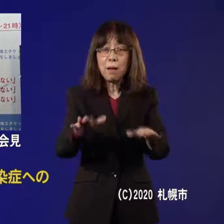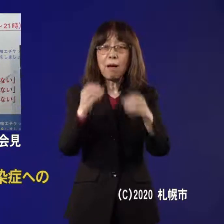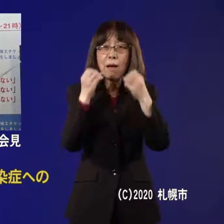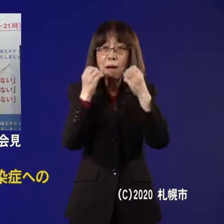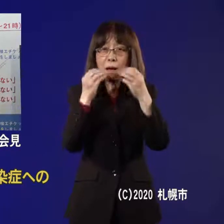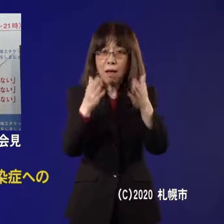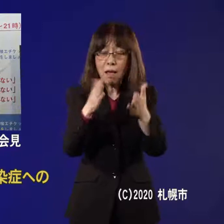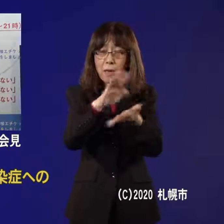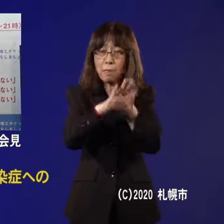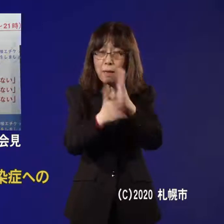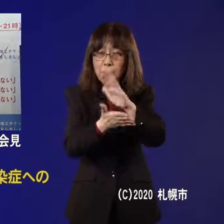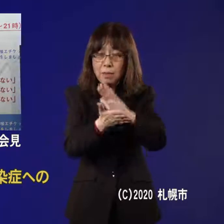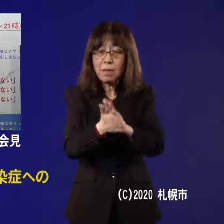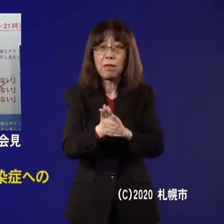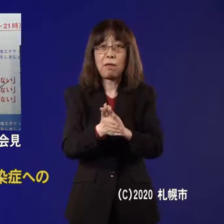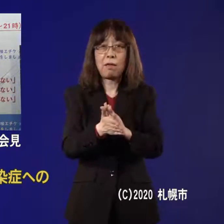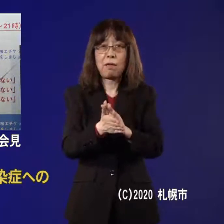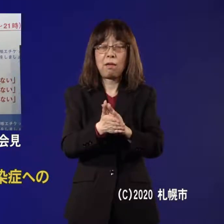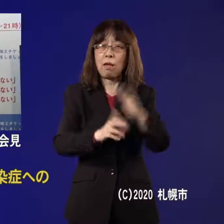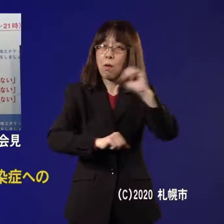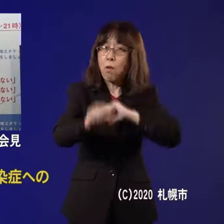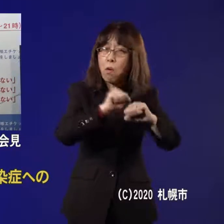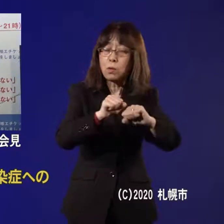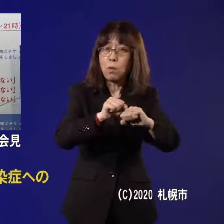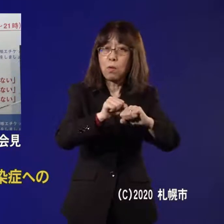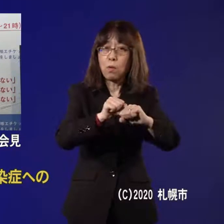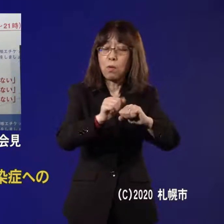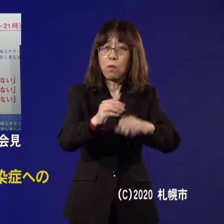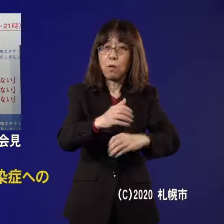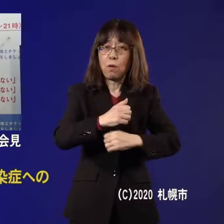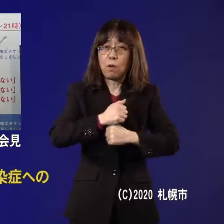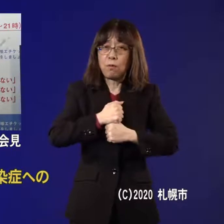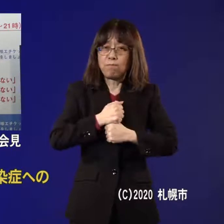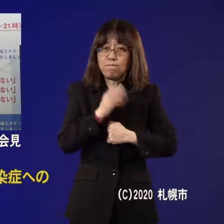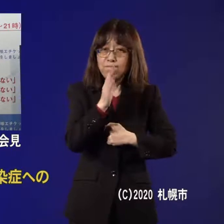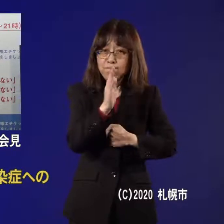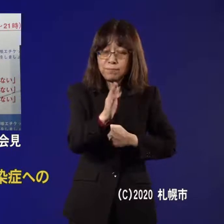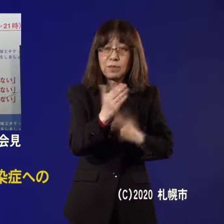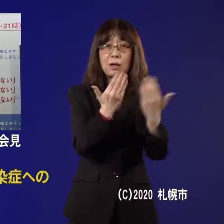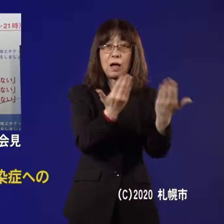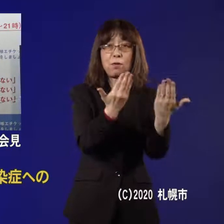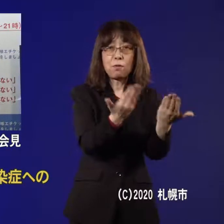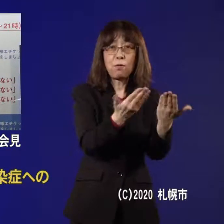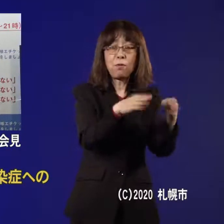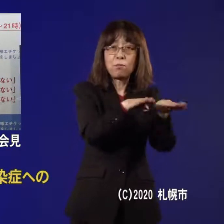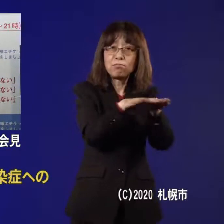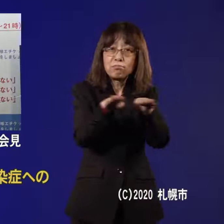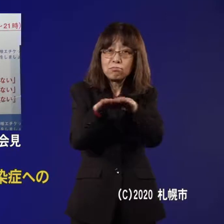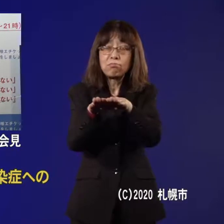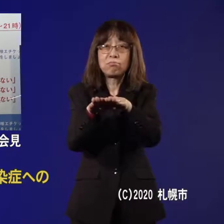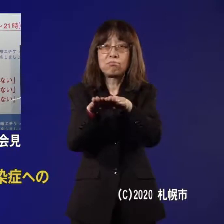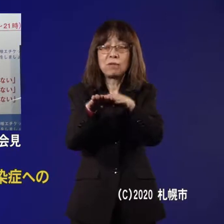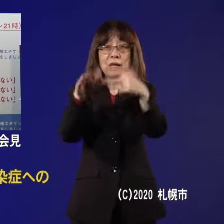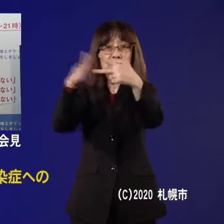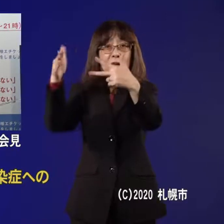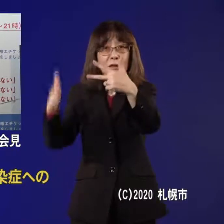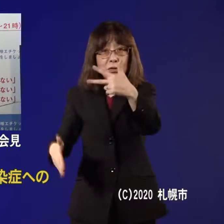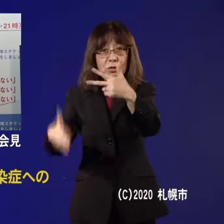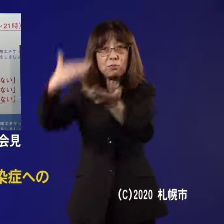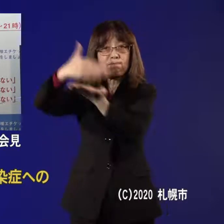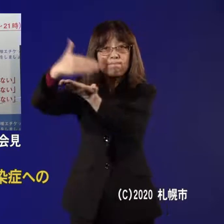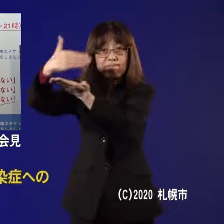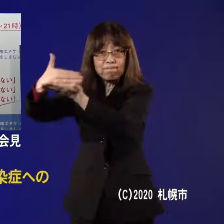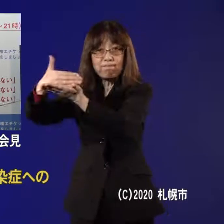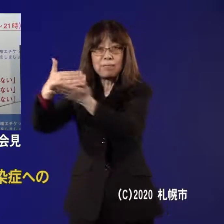ような行動の自粛、あるいは学校の休業、公共施設の閉館休